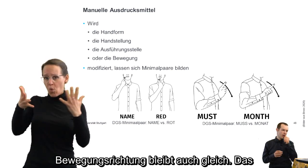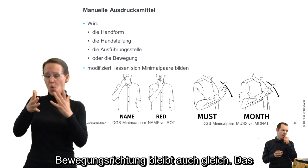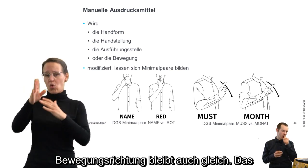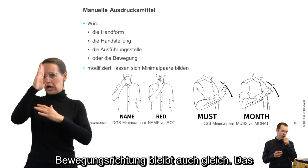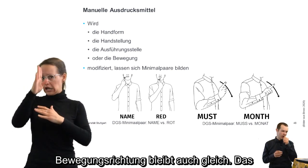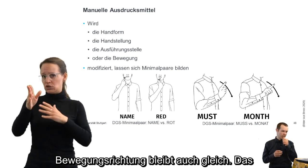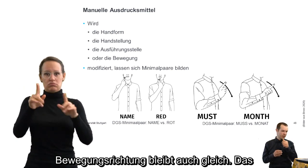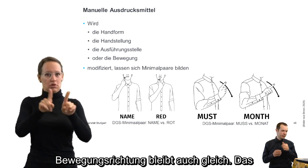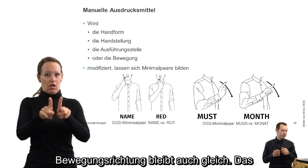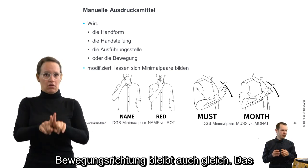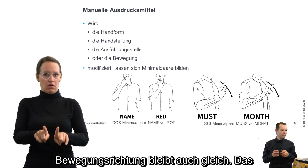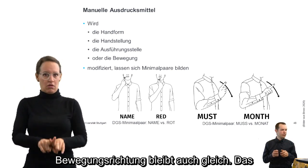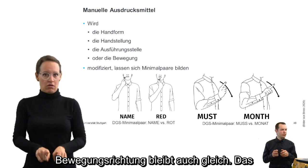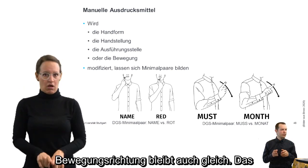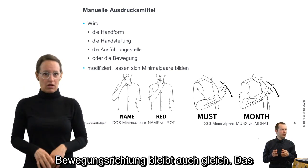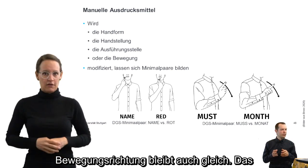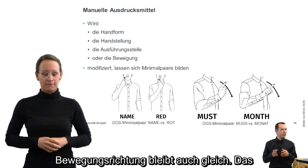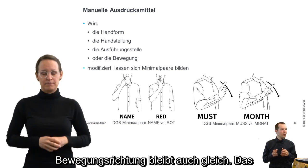bleibt auch gleich.